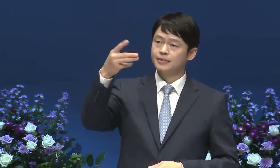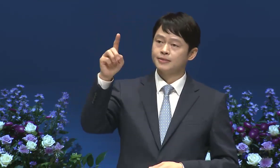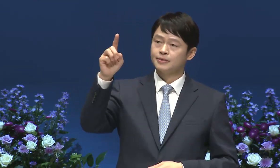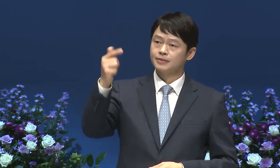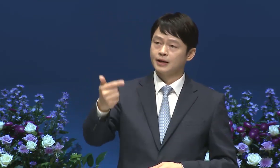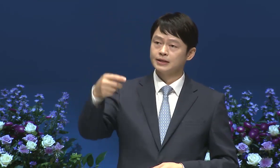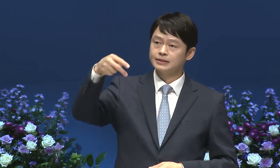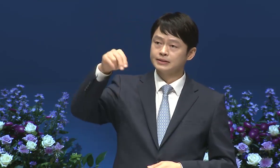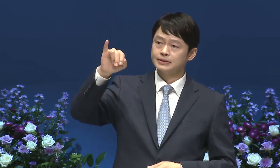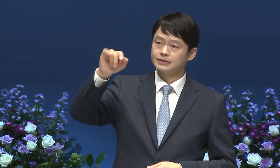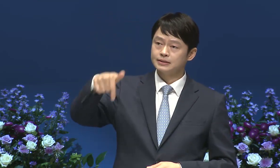질문 하나 하겠습니다.